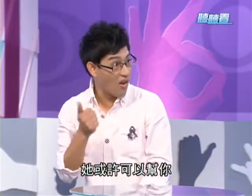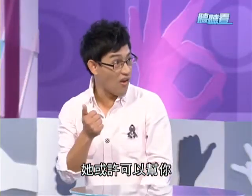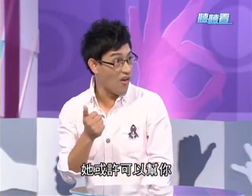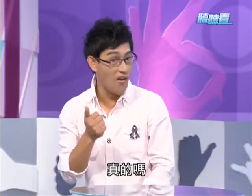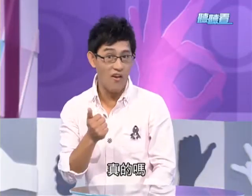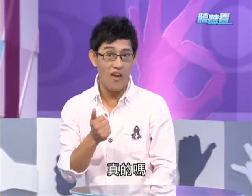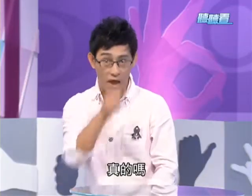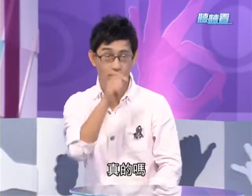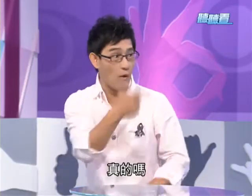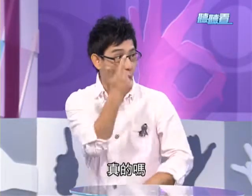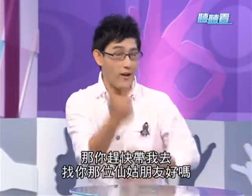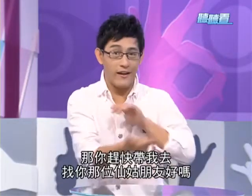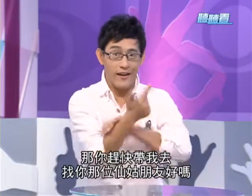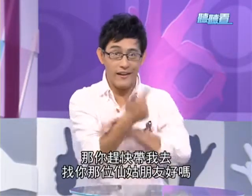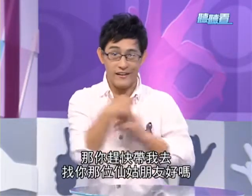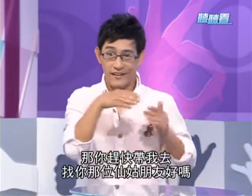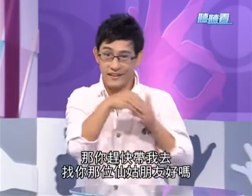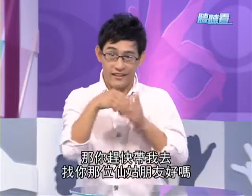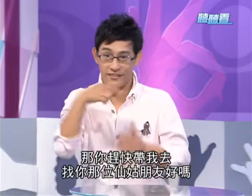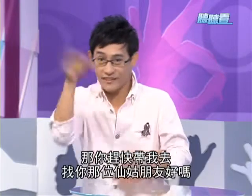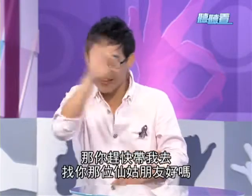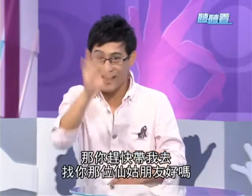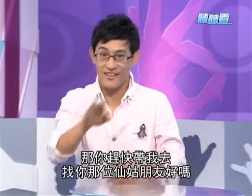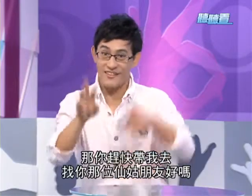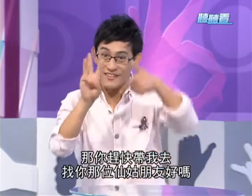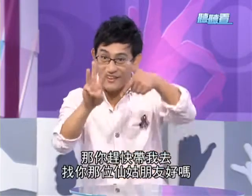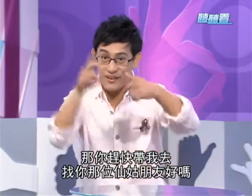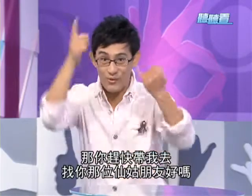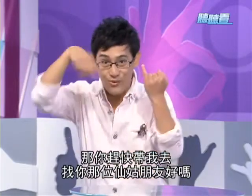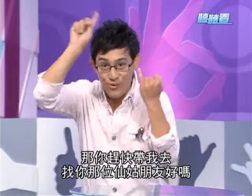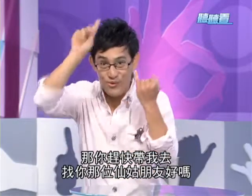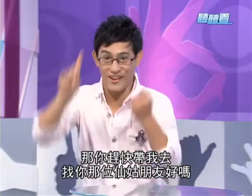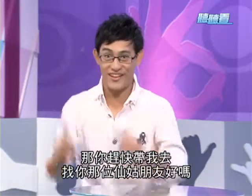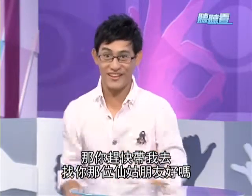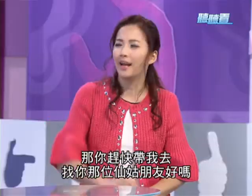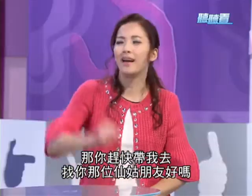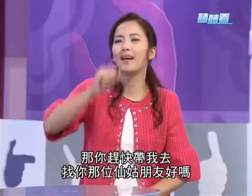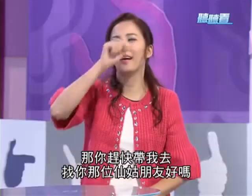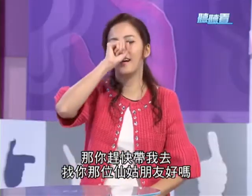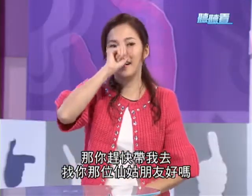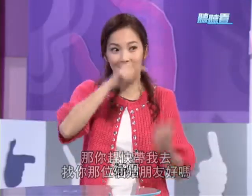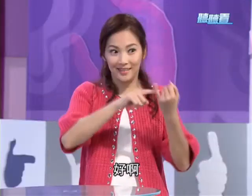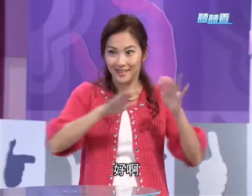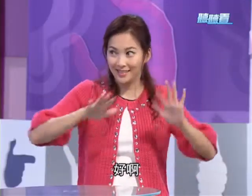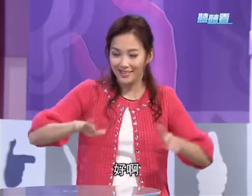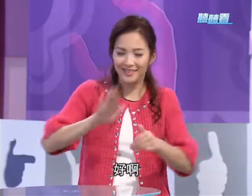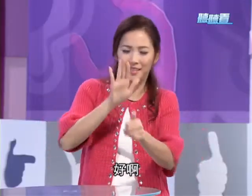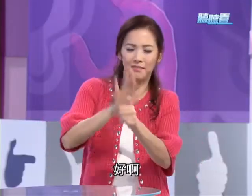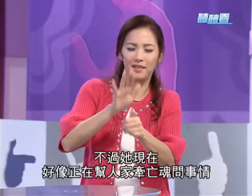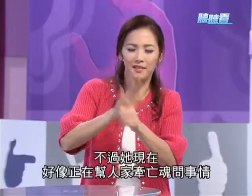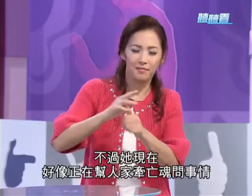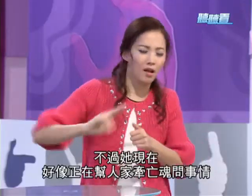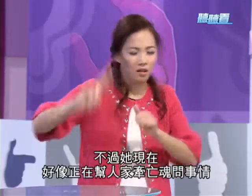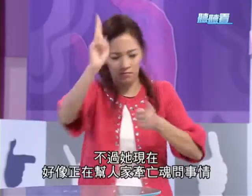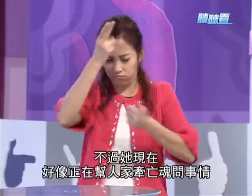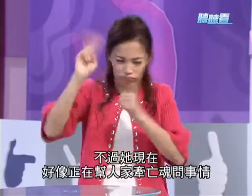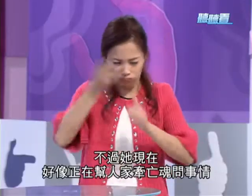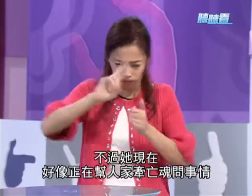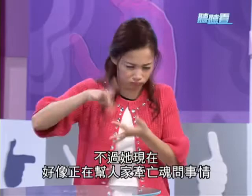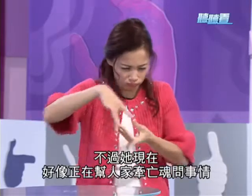真的吗？那你赶快带我去找你那位仙姑朋友好吗？ 好啊，不过他现在好像正在帮人